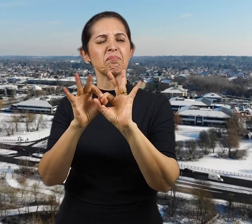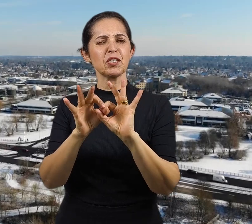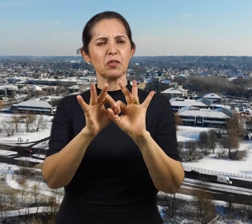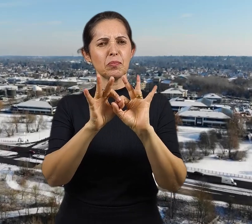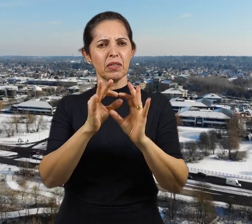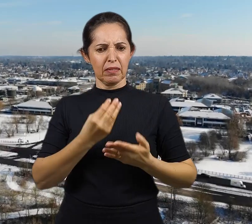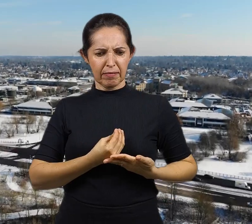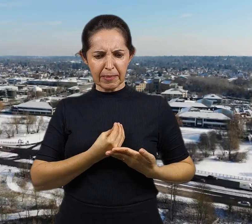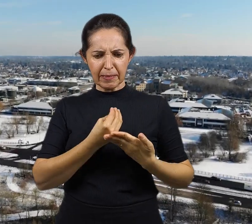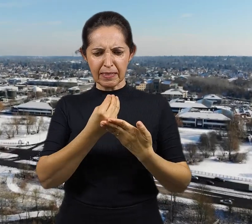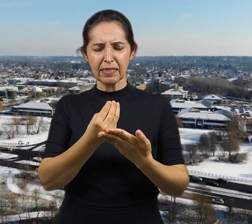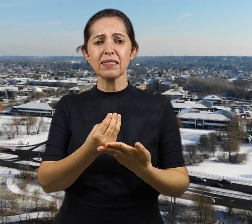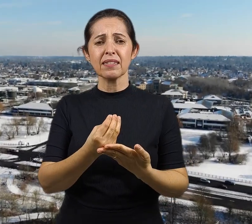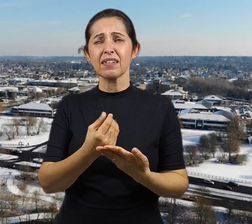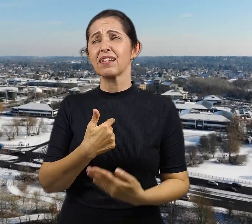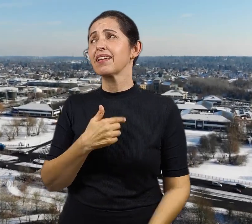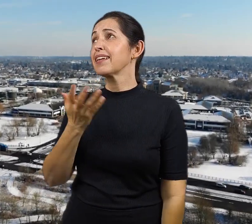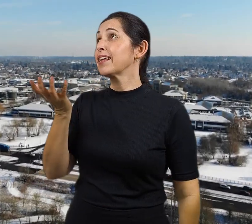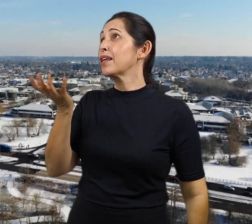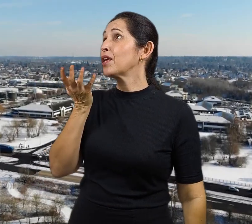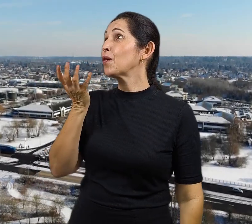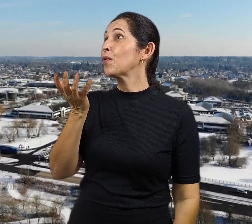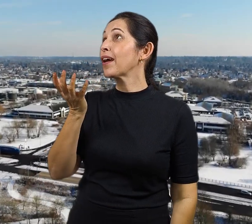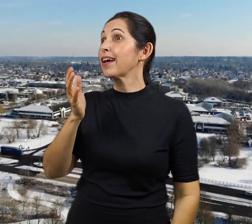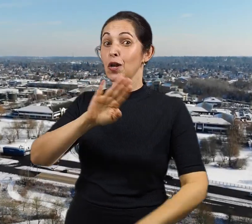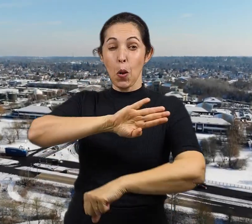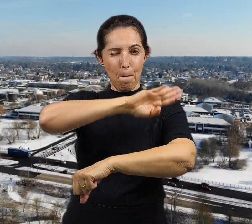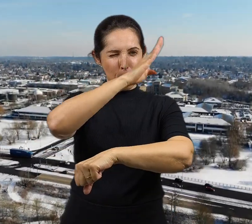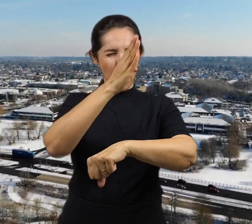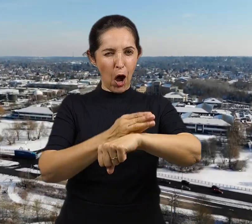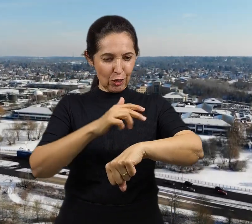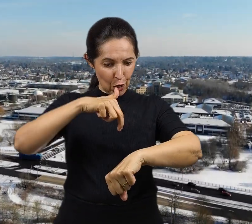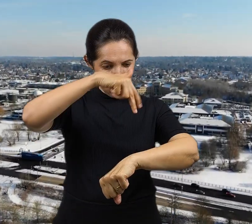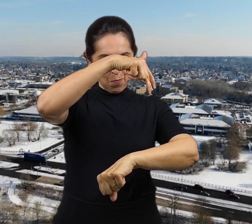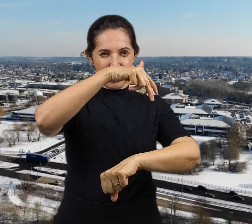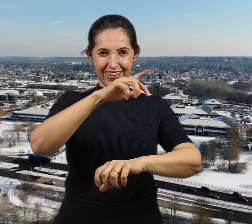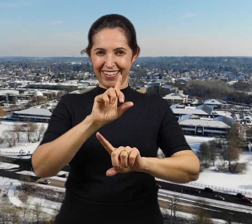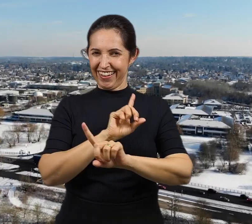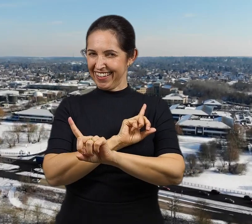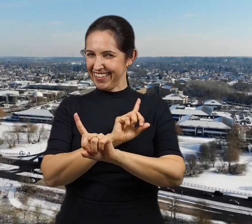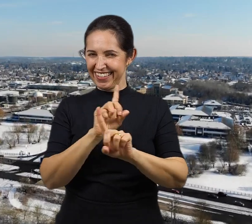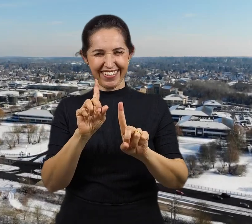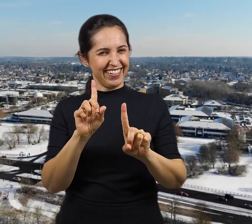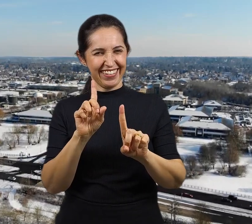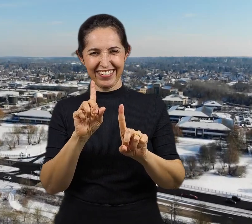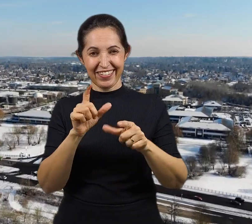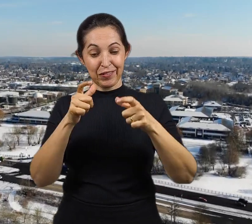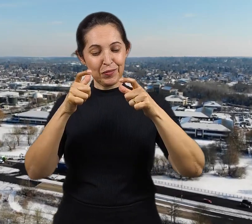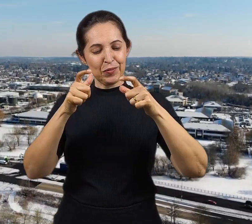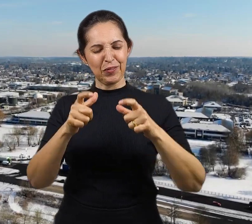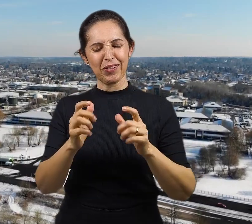no monte. Não é no monte físico, é no monte de oração, né? É no monte de